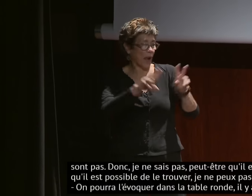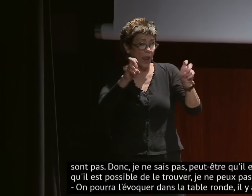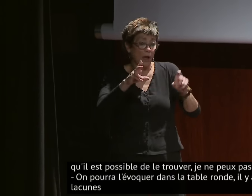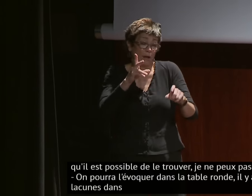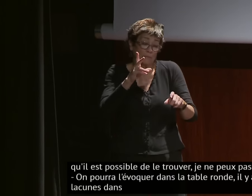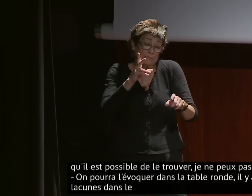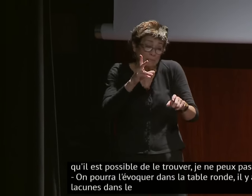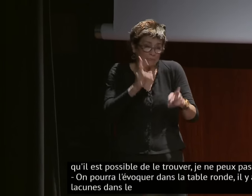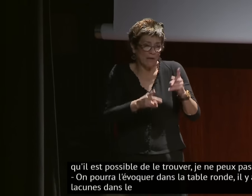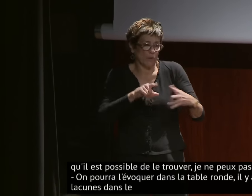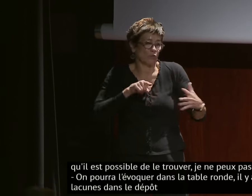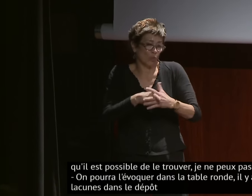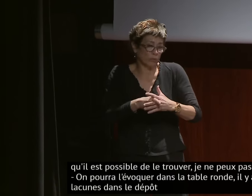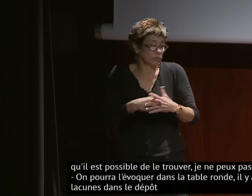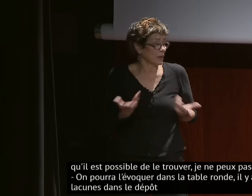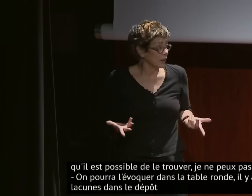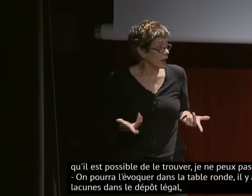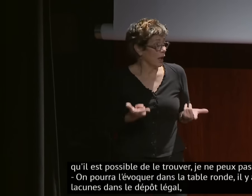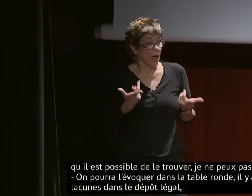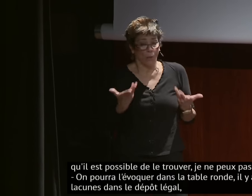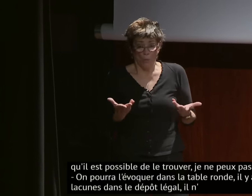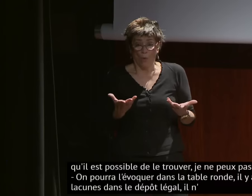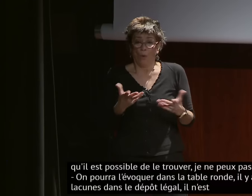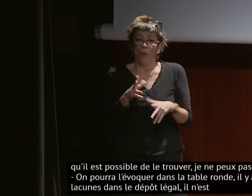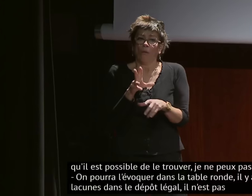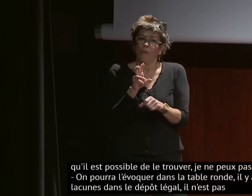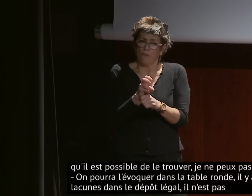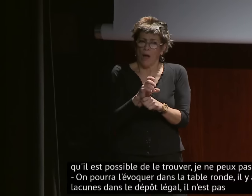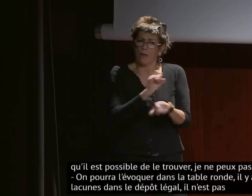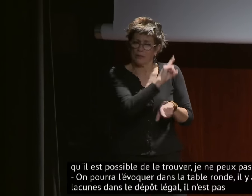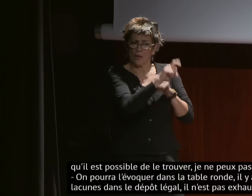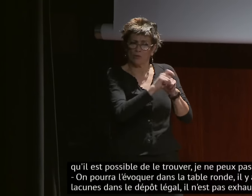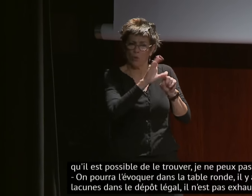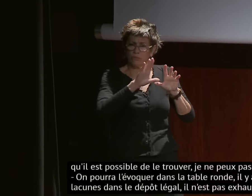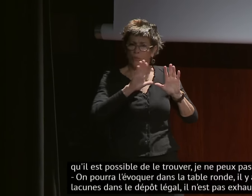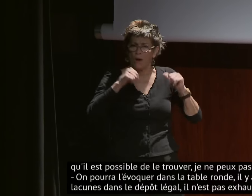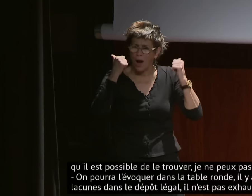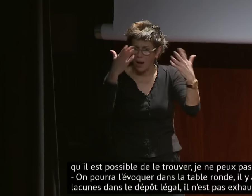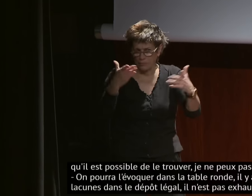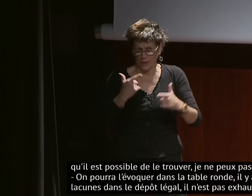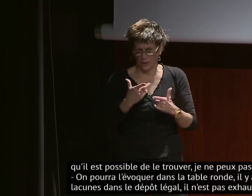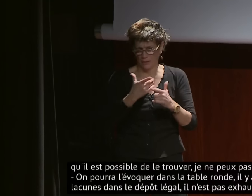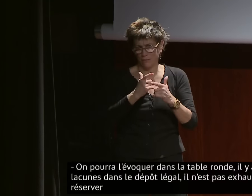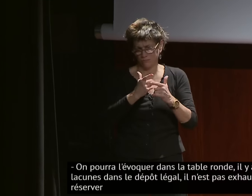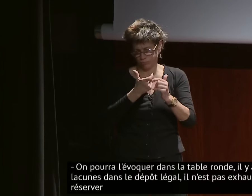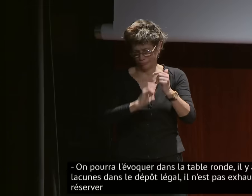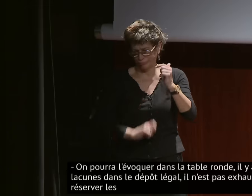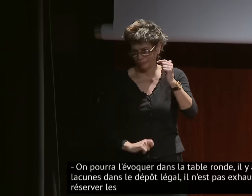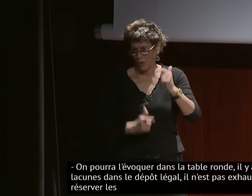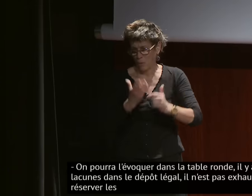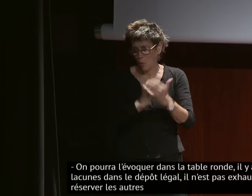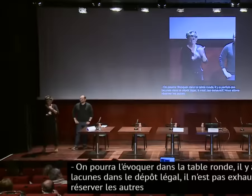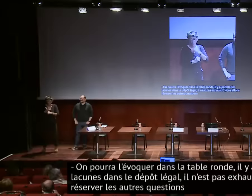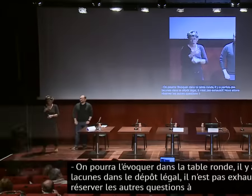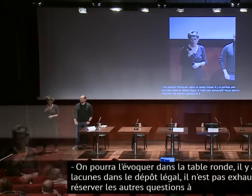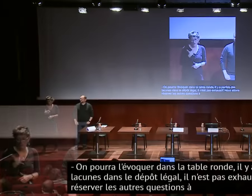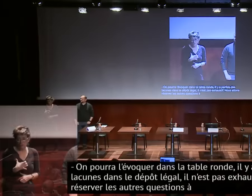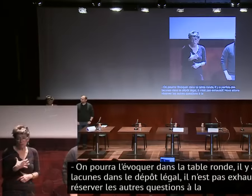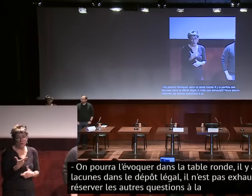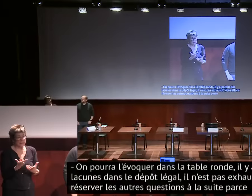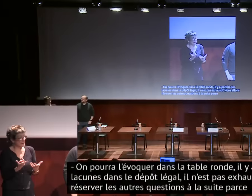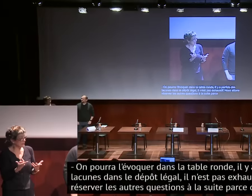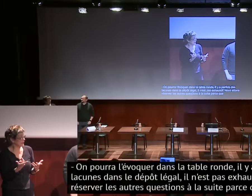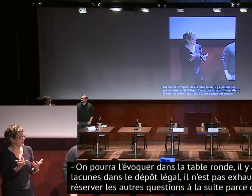exhaustif. Je crois que nous allons réserver les autres questions à la suite parce que nous avons un très riche programme et que nous allons